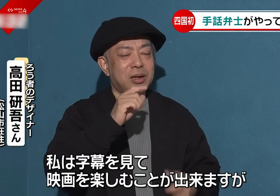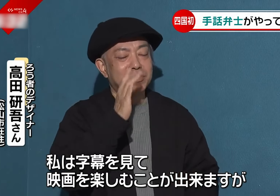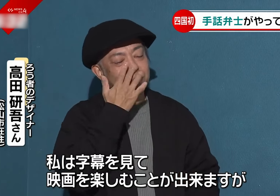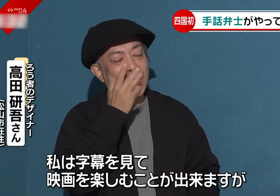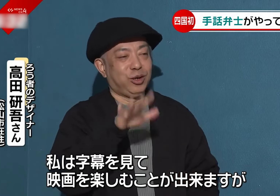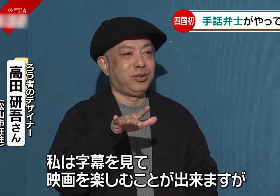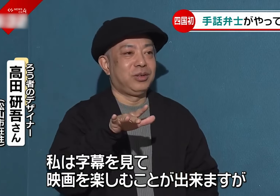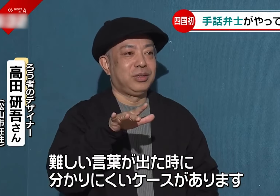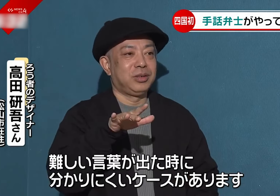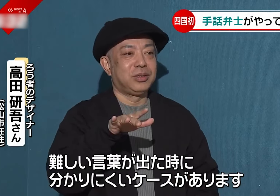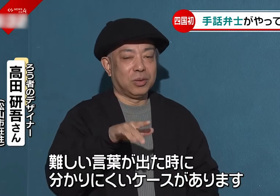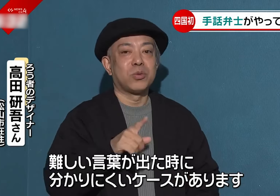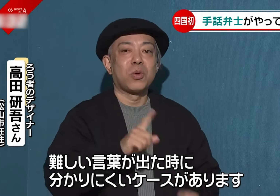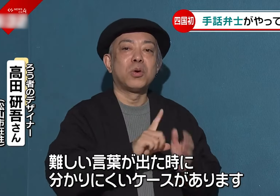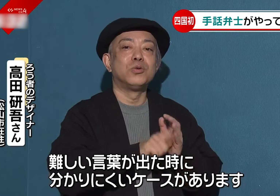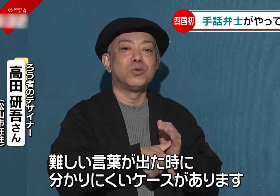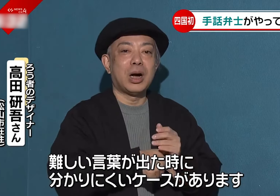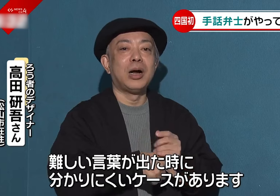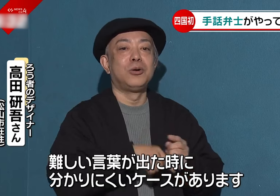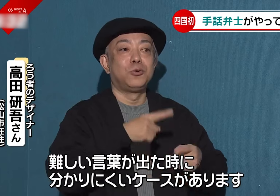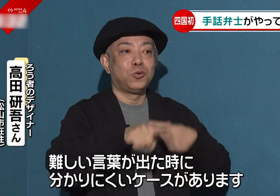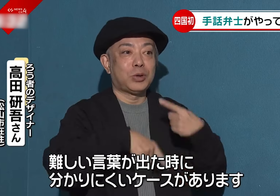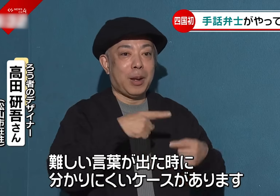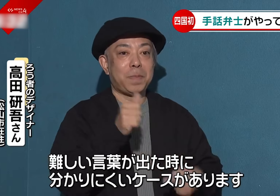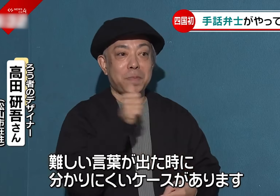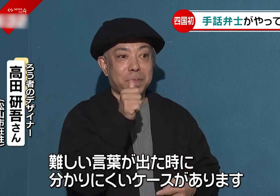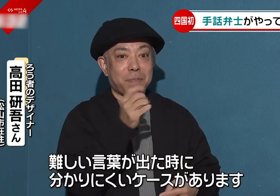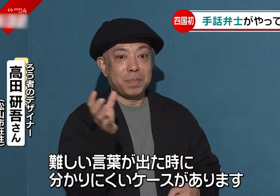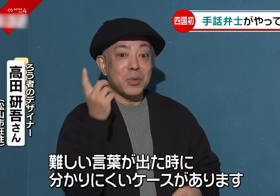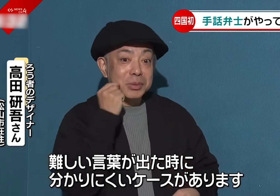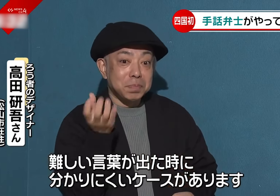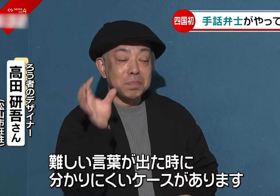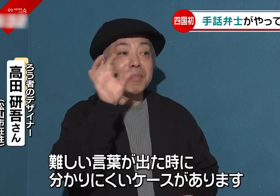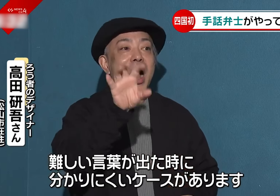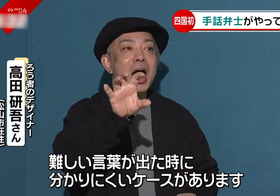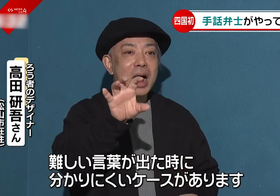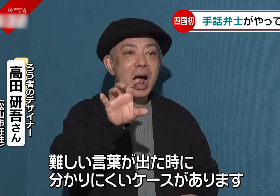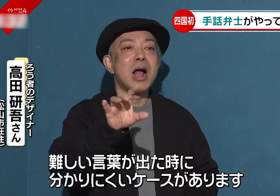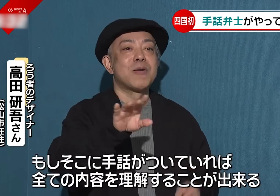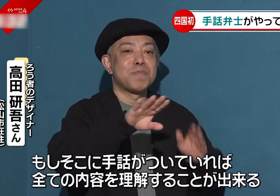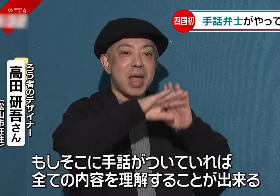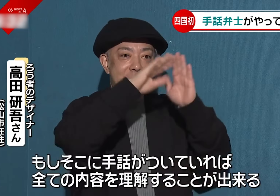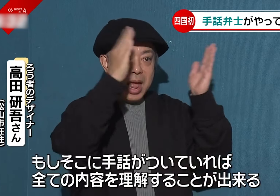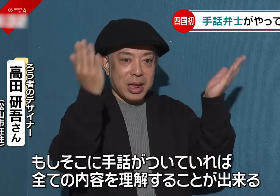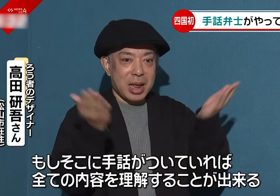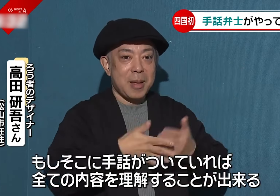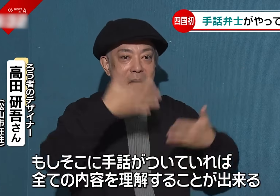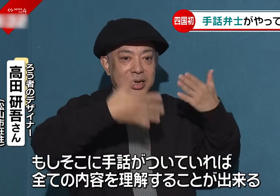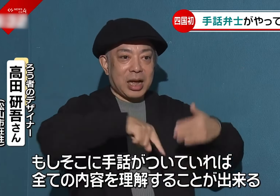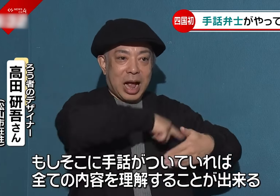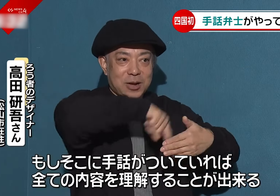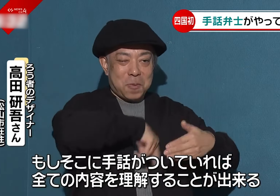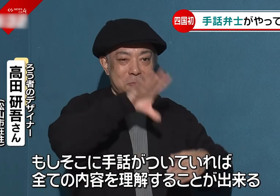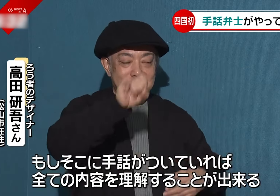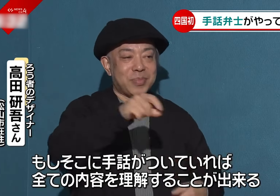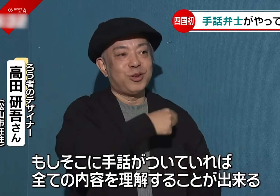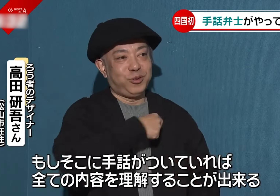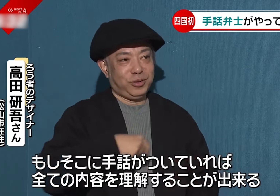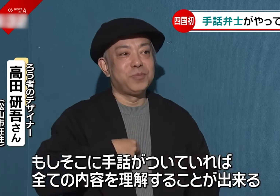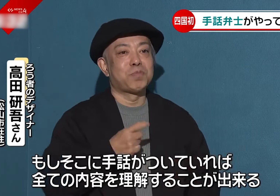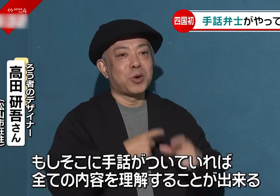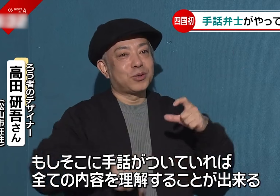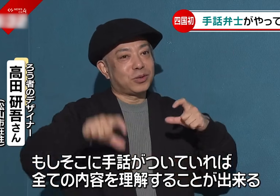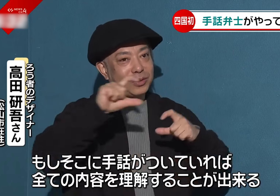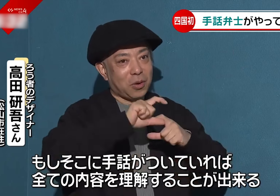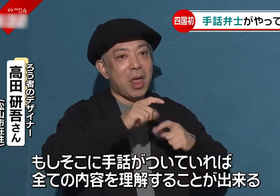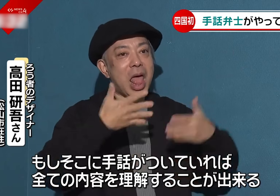字幕の中に難しい言葉が出た時に分かりにくいケースがあります。もしそこに手話がついてい